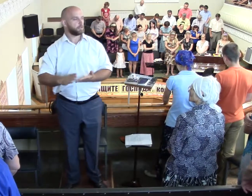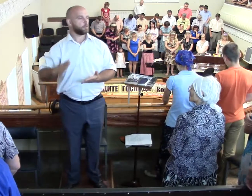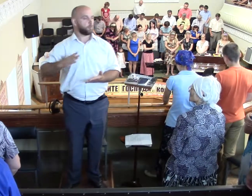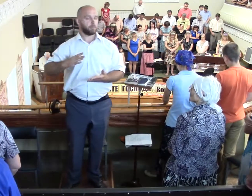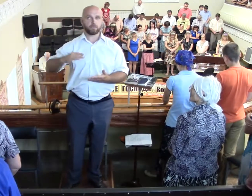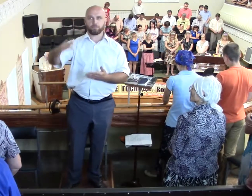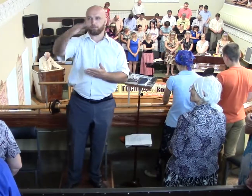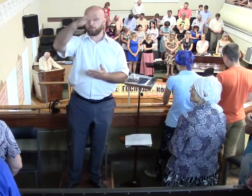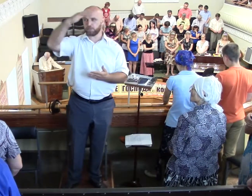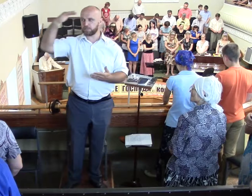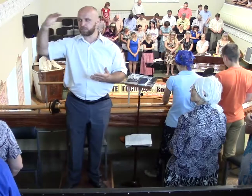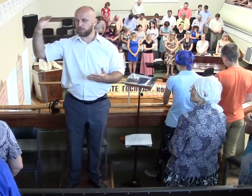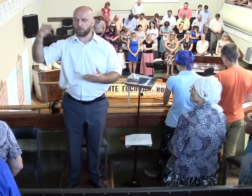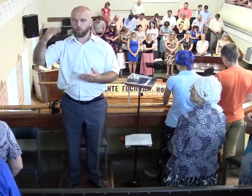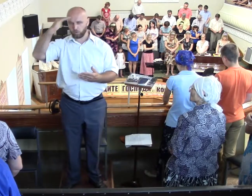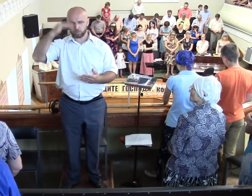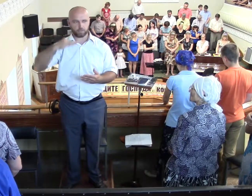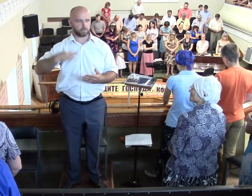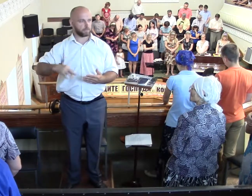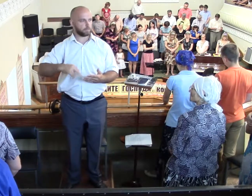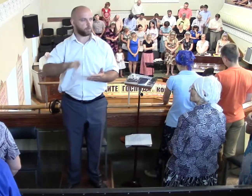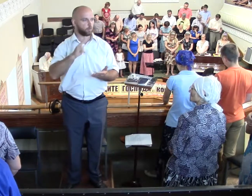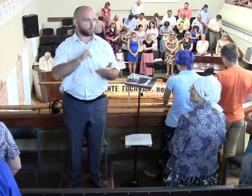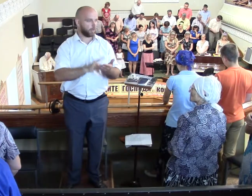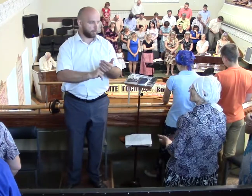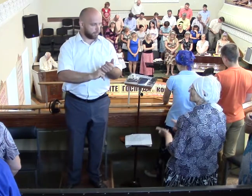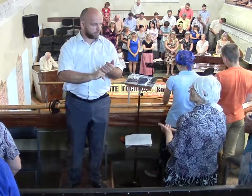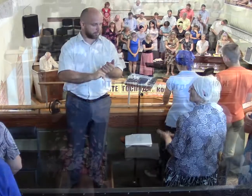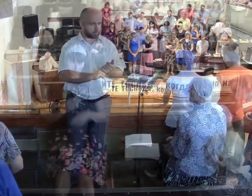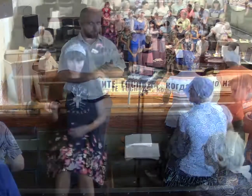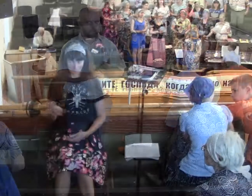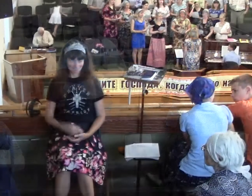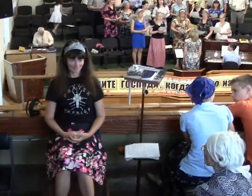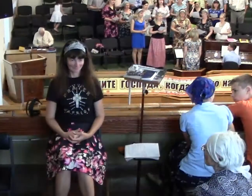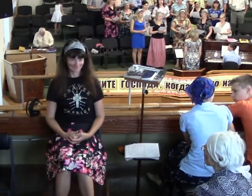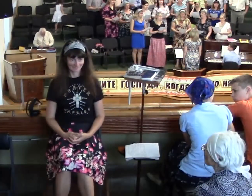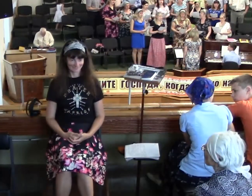быть с Тобою на небесах всегда, Отец, Сын и Дух Святой. Аминь. Аминь.